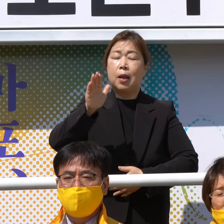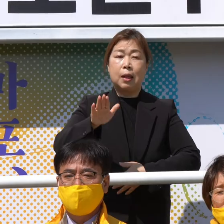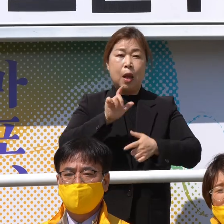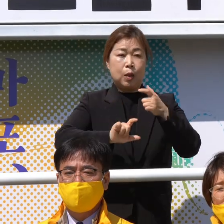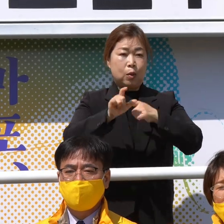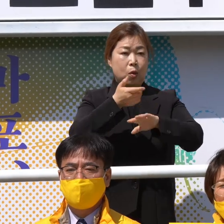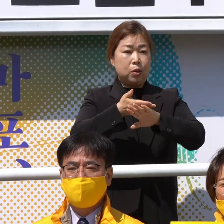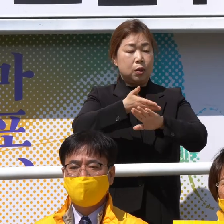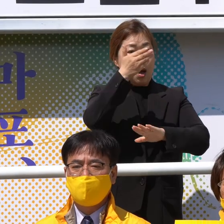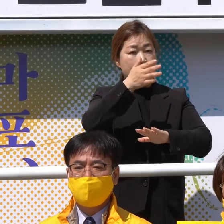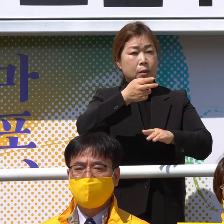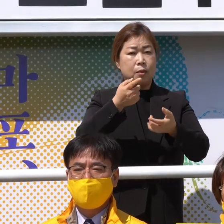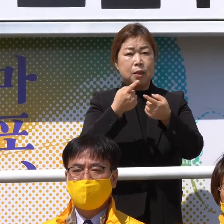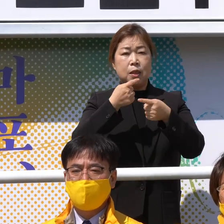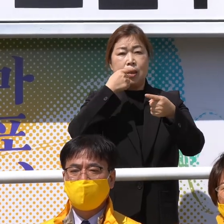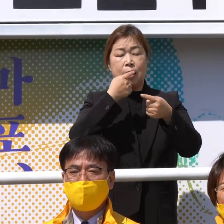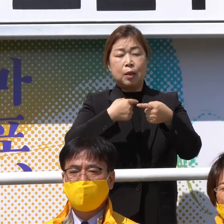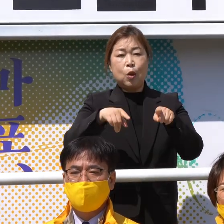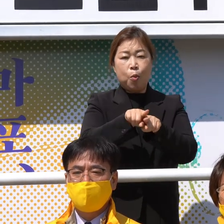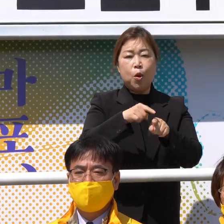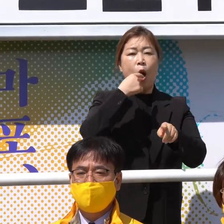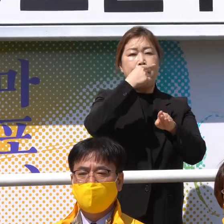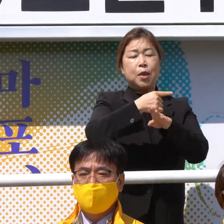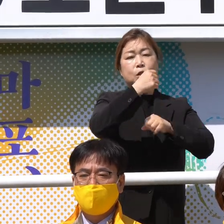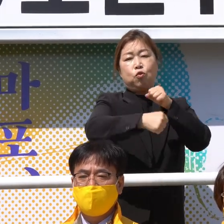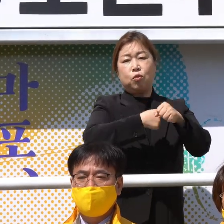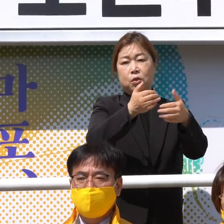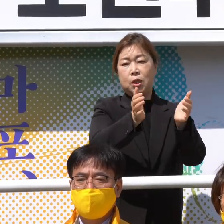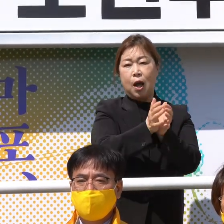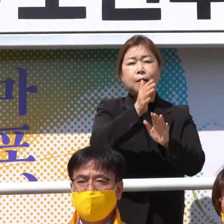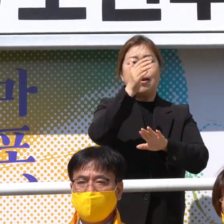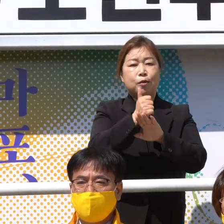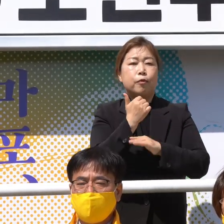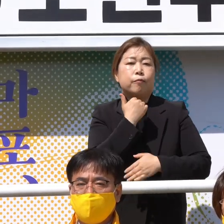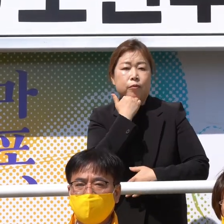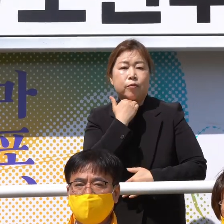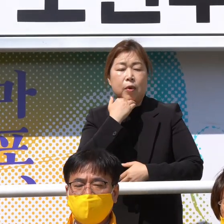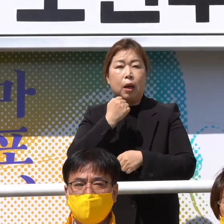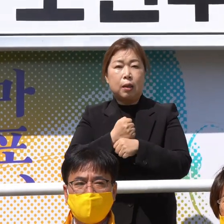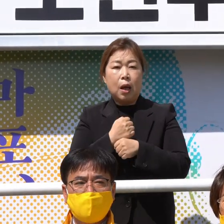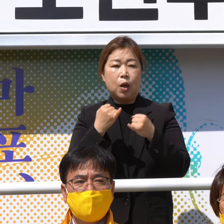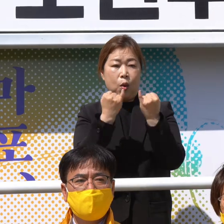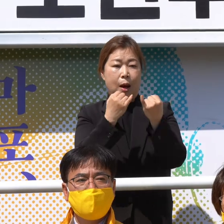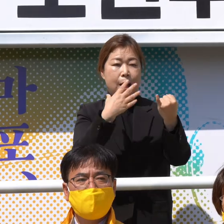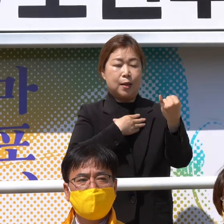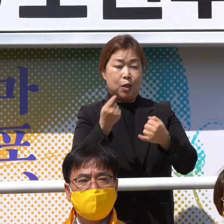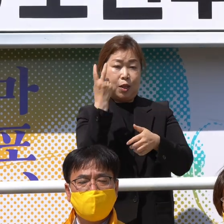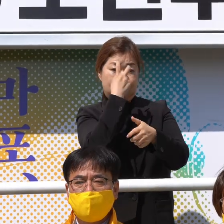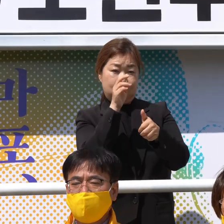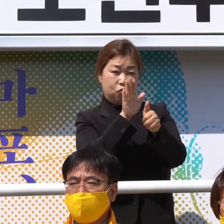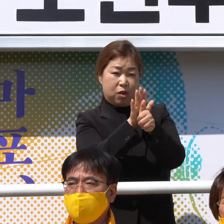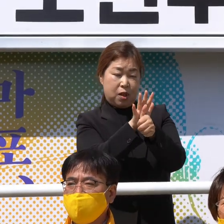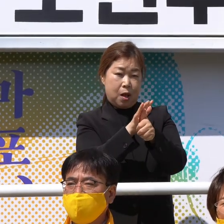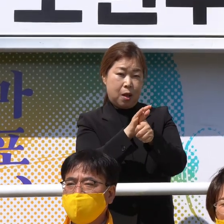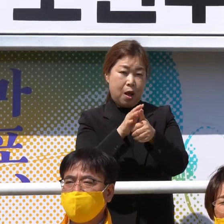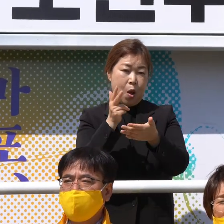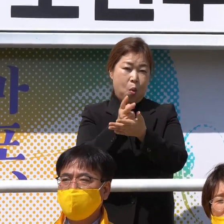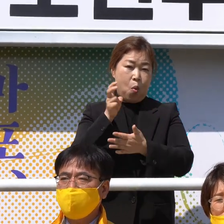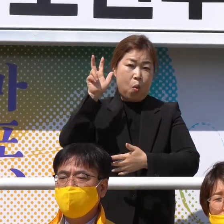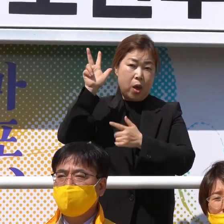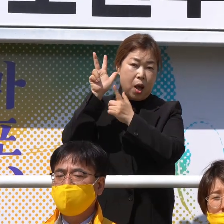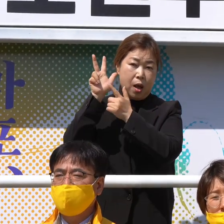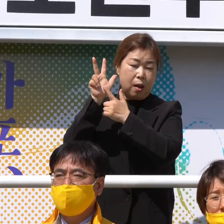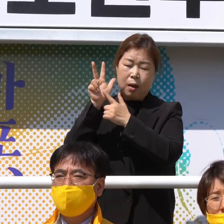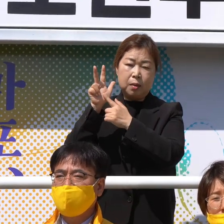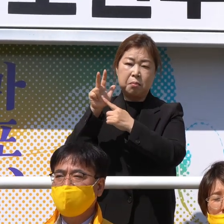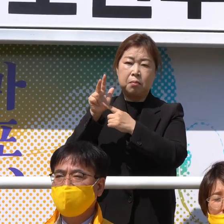더 이상 더불어민주당 나중에 하겠다, 여성 안전 지키겠다 이 공약 저는 믿을 수 없다고